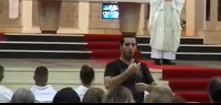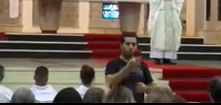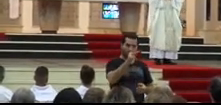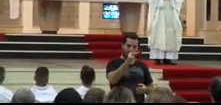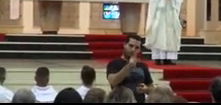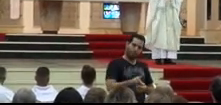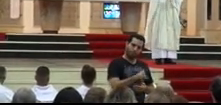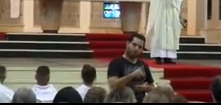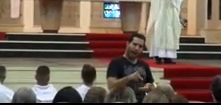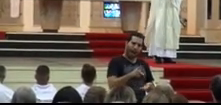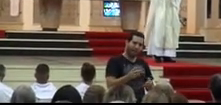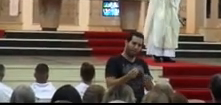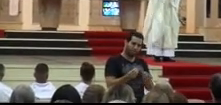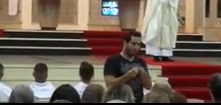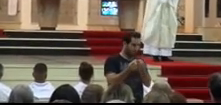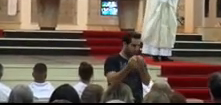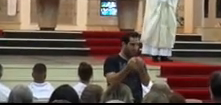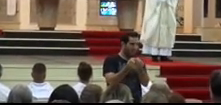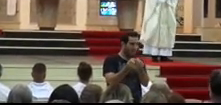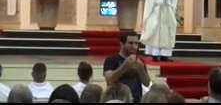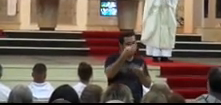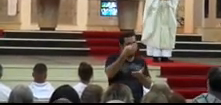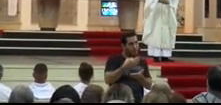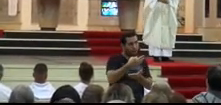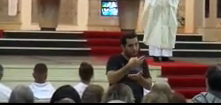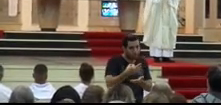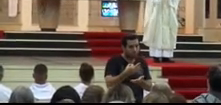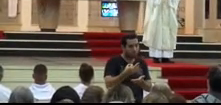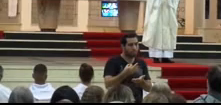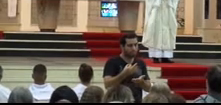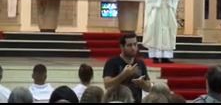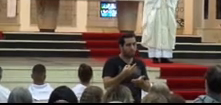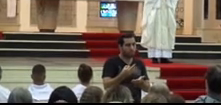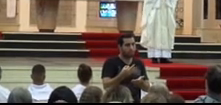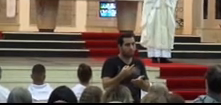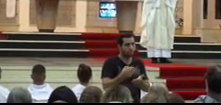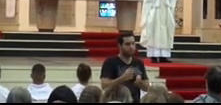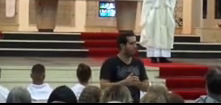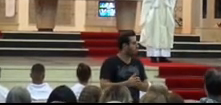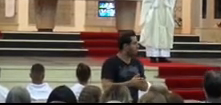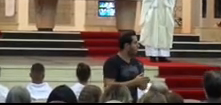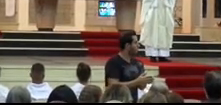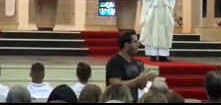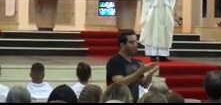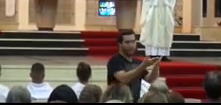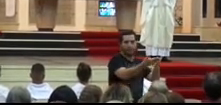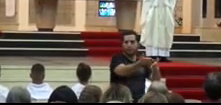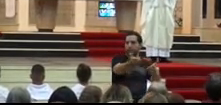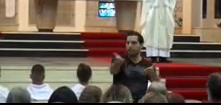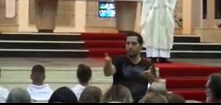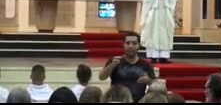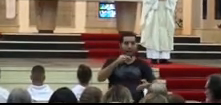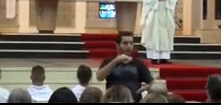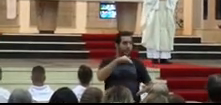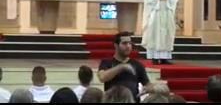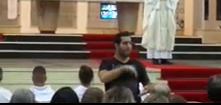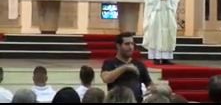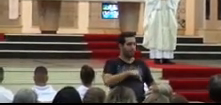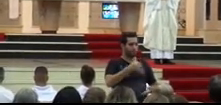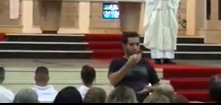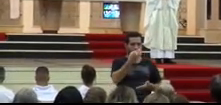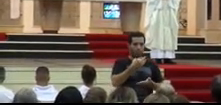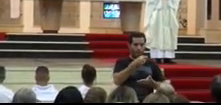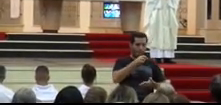celebrada a missa dos Santos Óleos, onde os ministros ordenados renovam seu ministério, suas